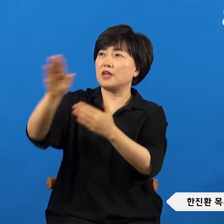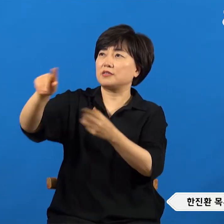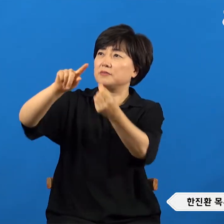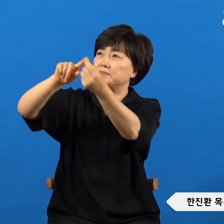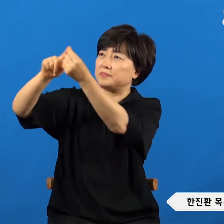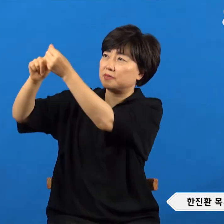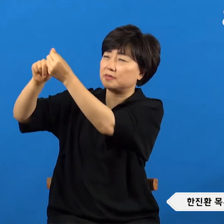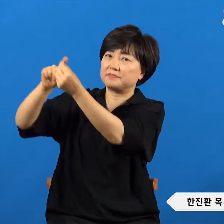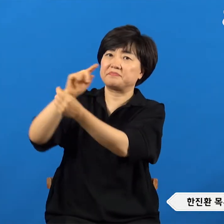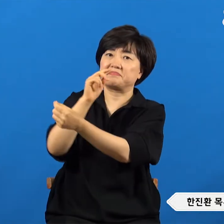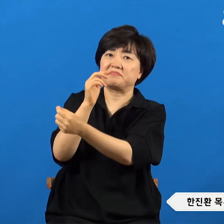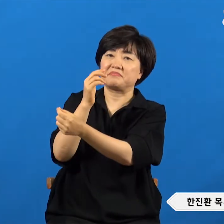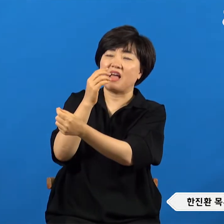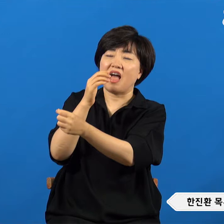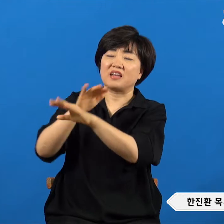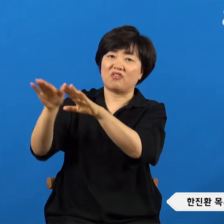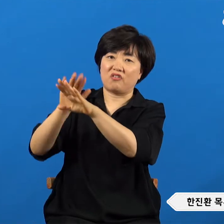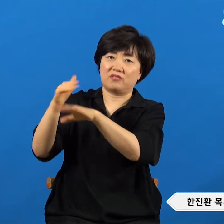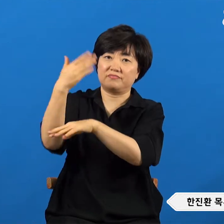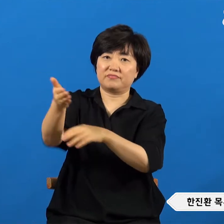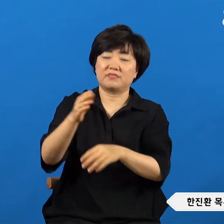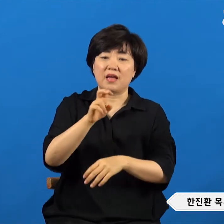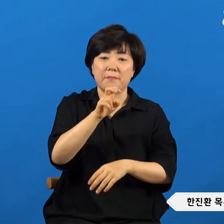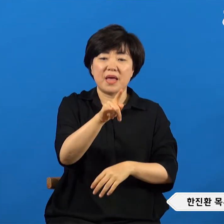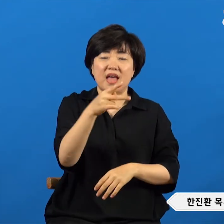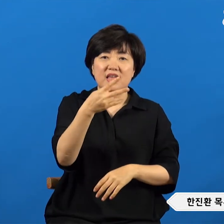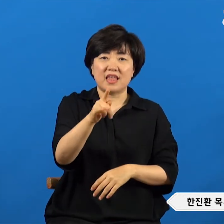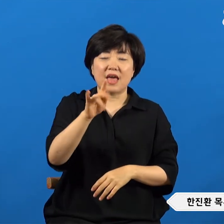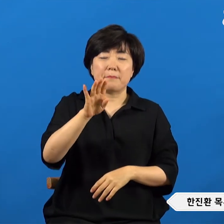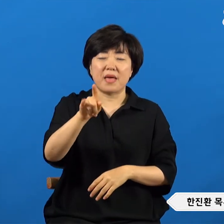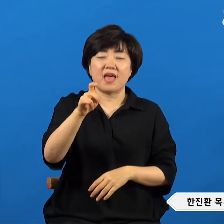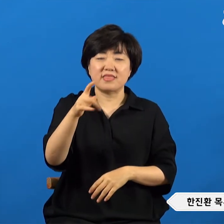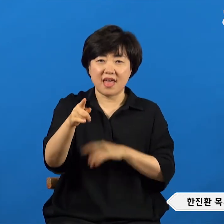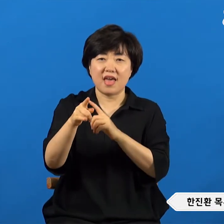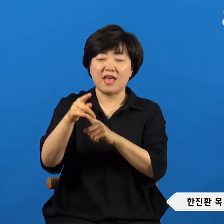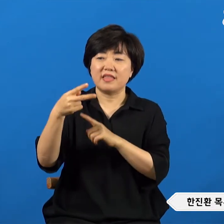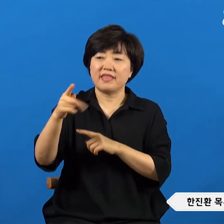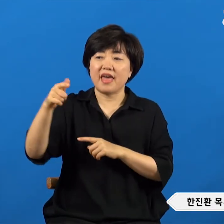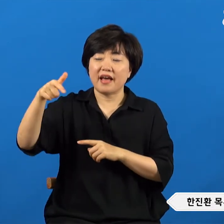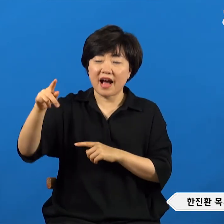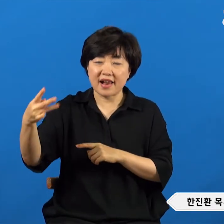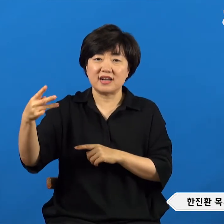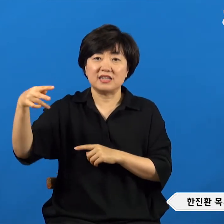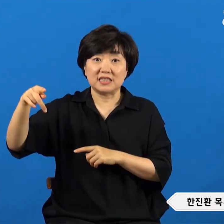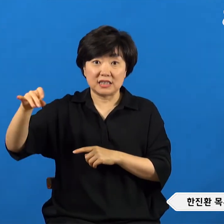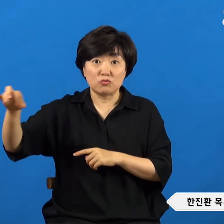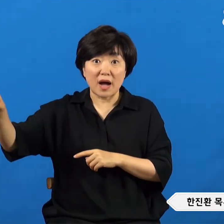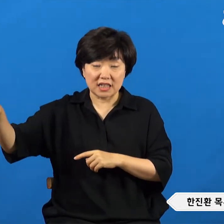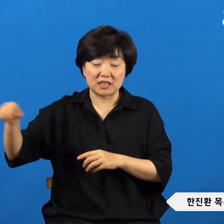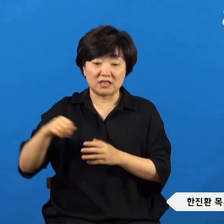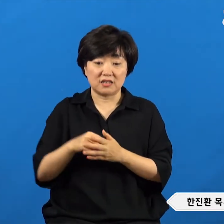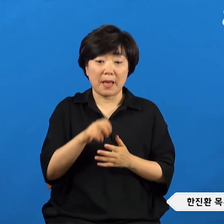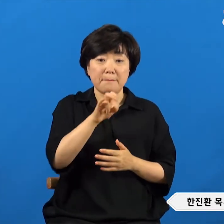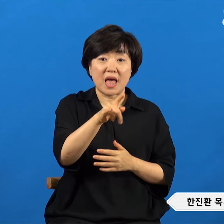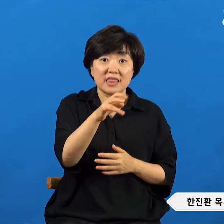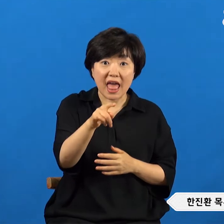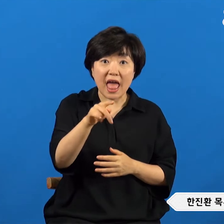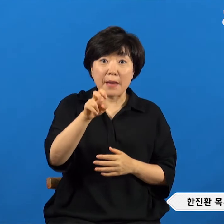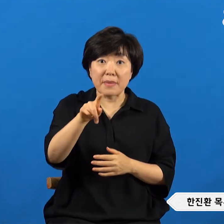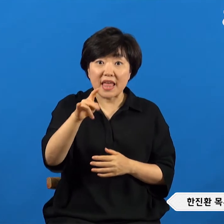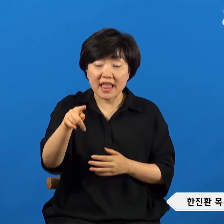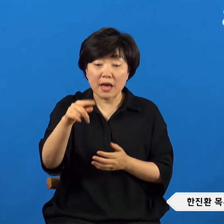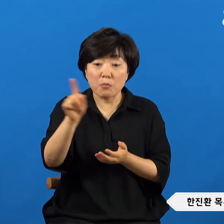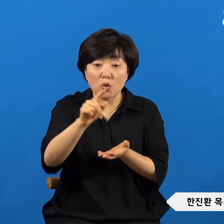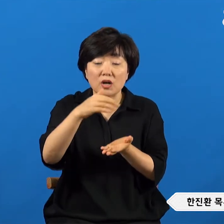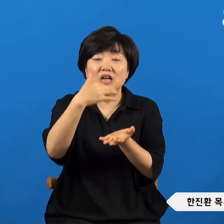해석을 합니다. 메네 메네 데겔 우바르신. 메네라는 말은 세워보았다